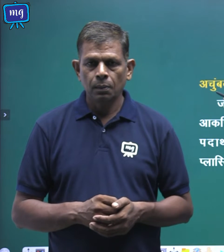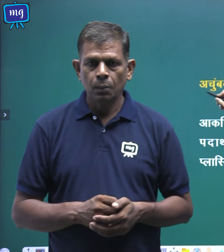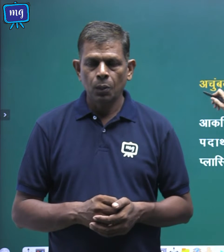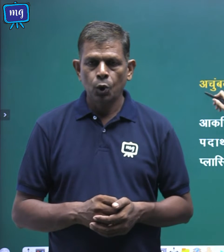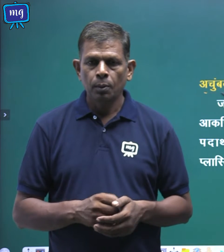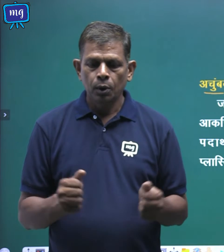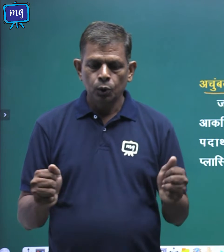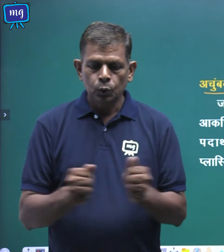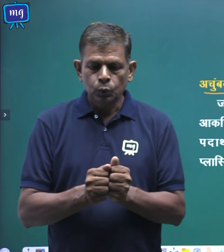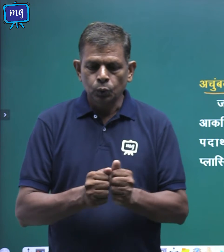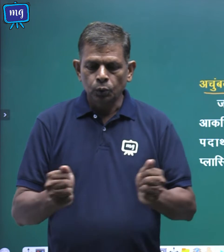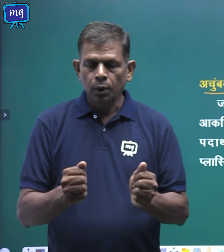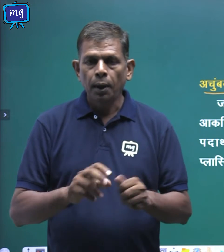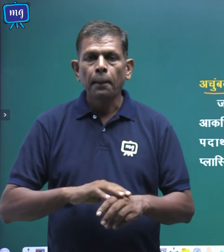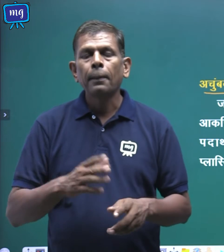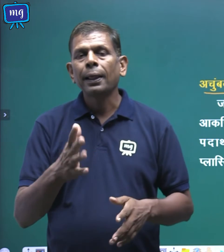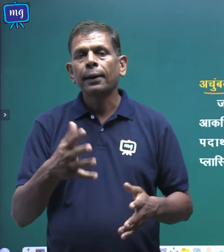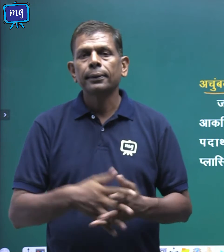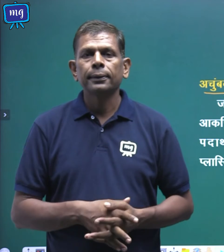अचुंबकीय पदार्थ,